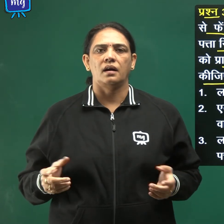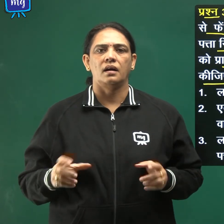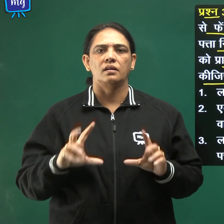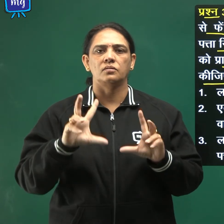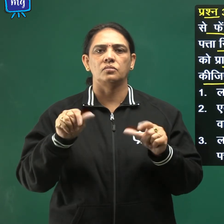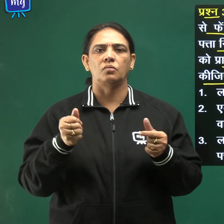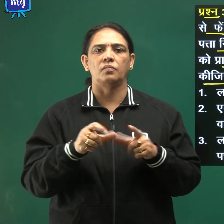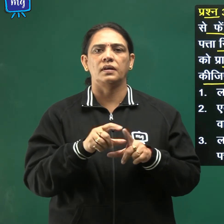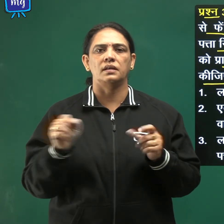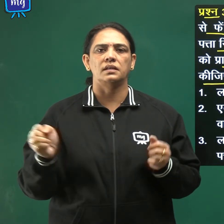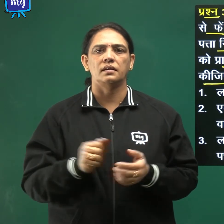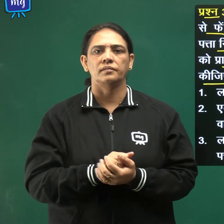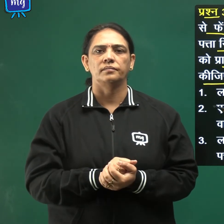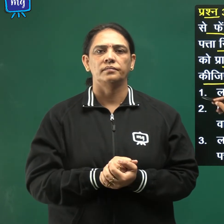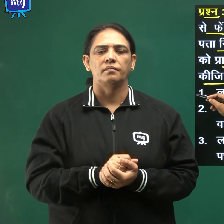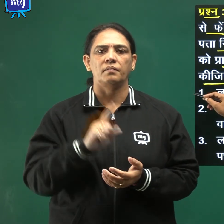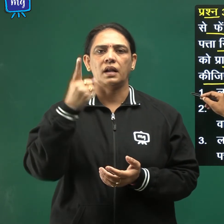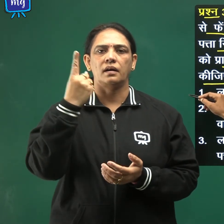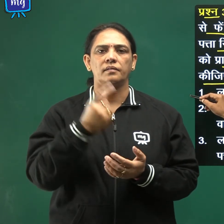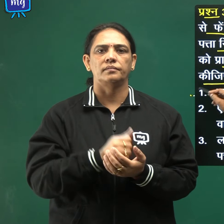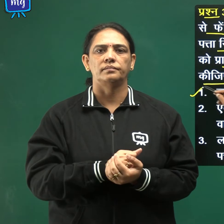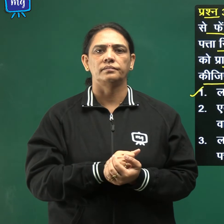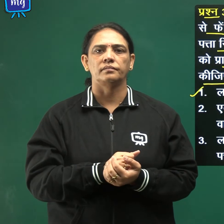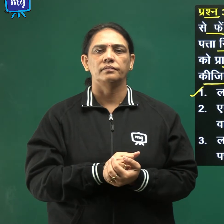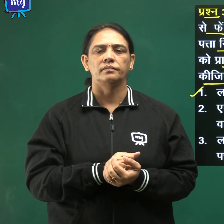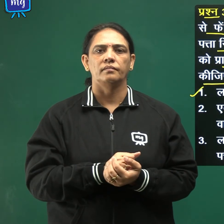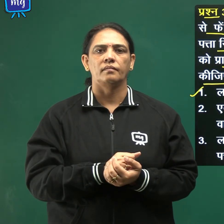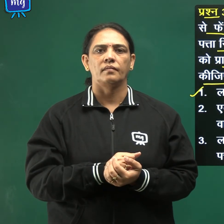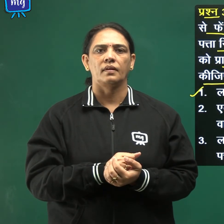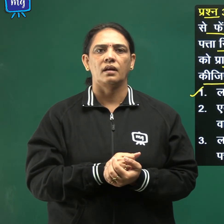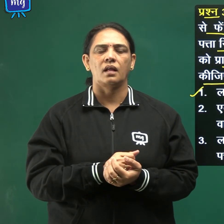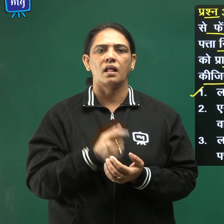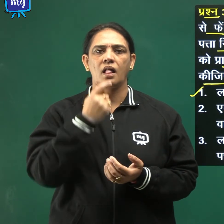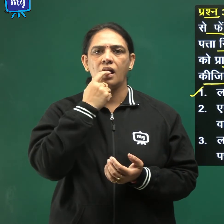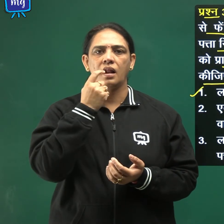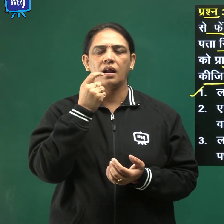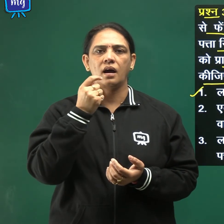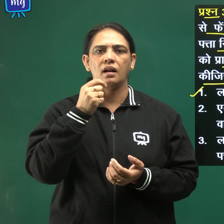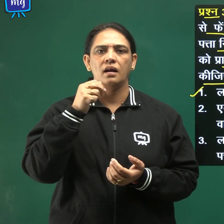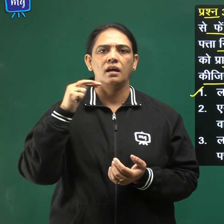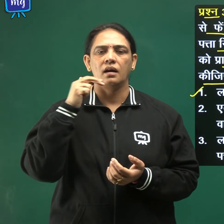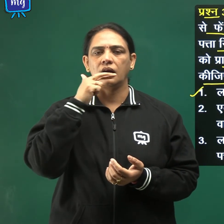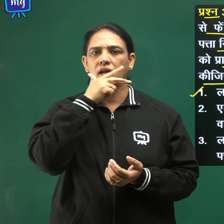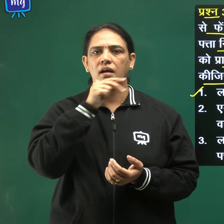लुट का पहला कि लाल रंग का था